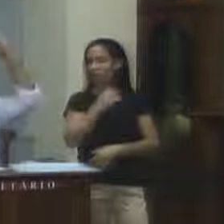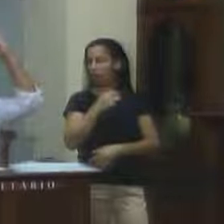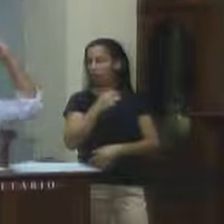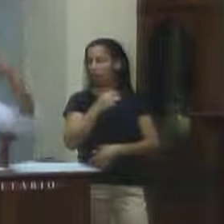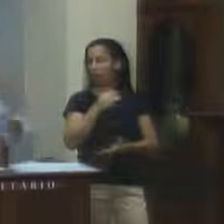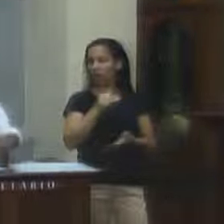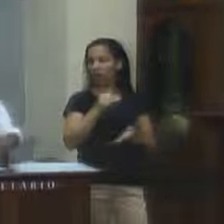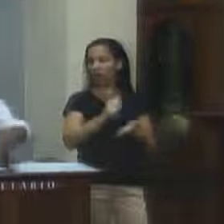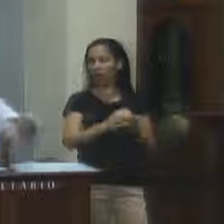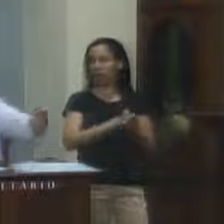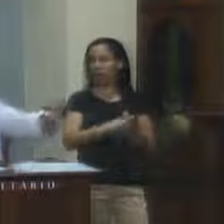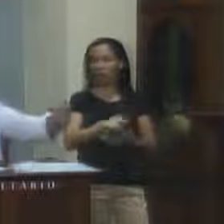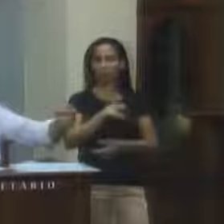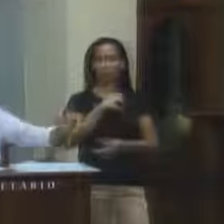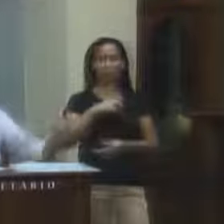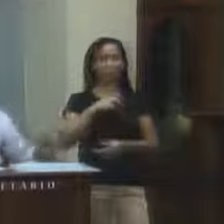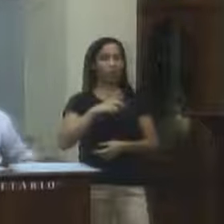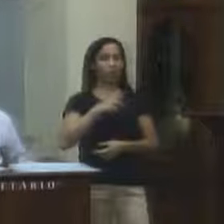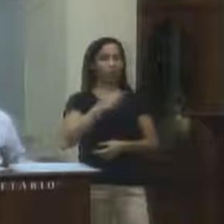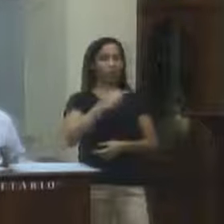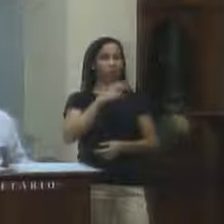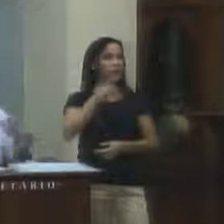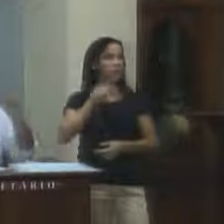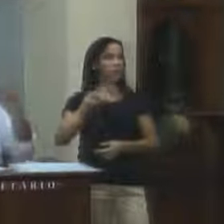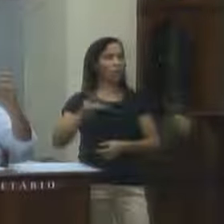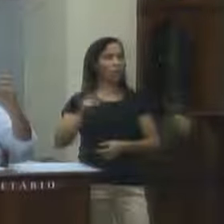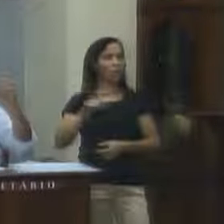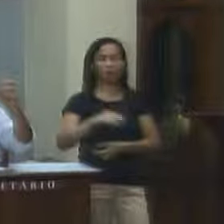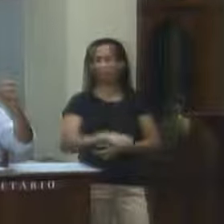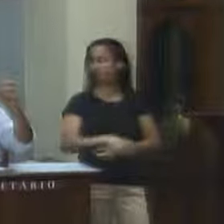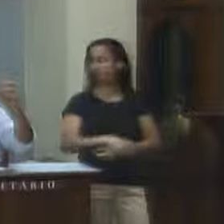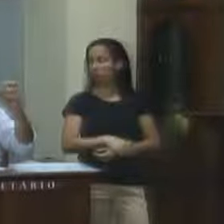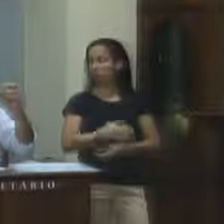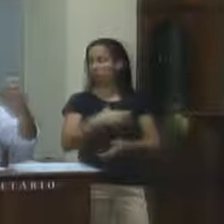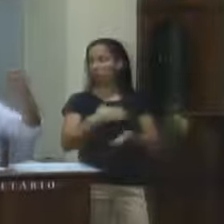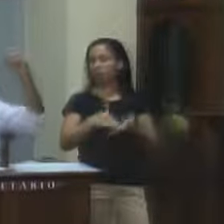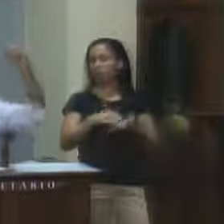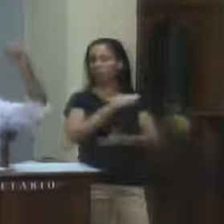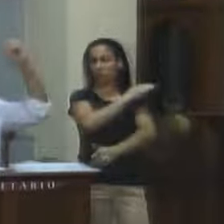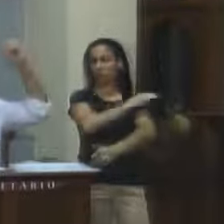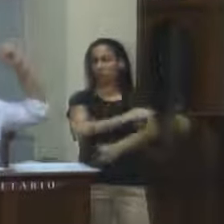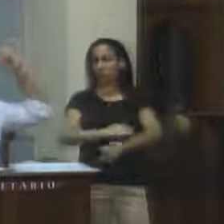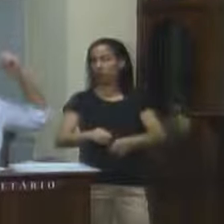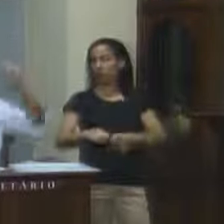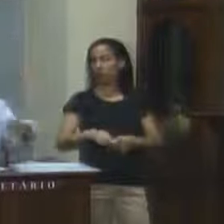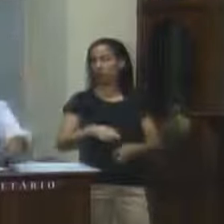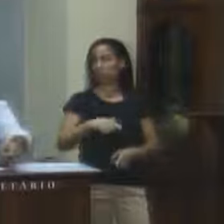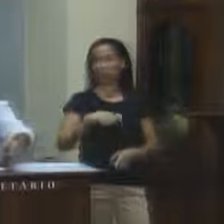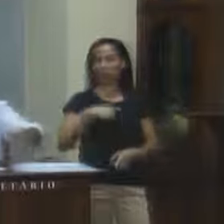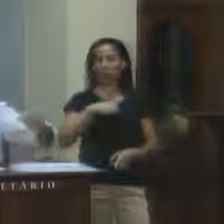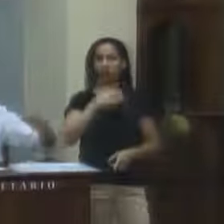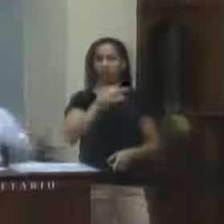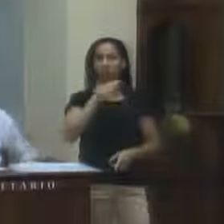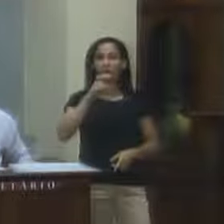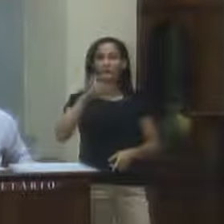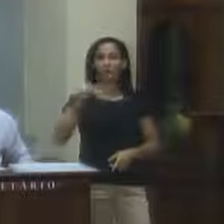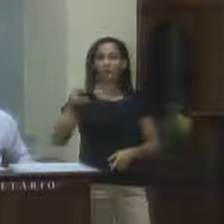tem que ser de R$ 7.500? Não. Você acha que o secretário de Cultura, a multa tem que ser R$